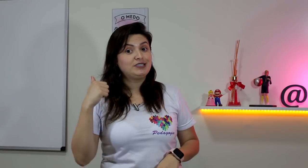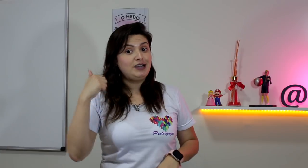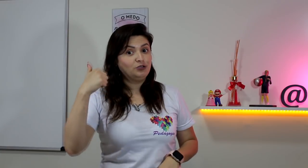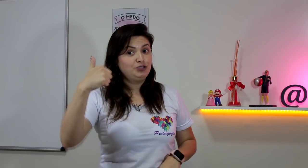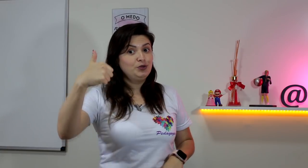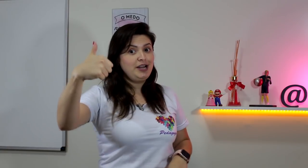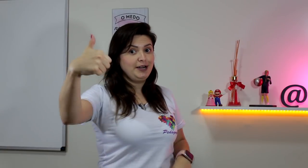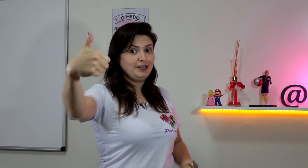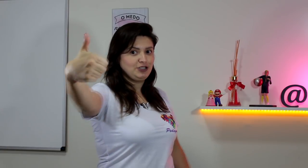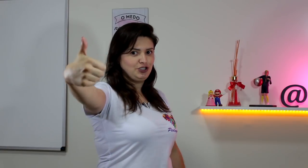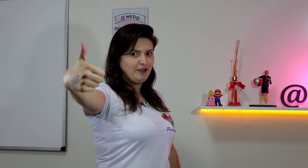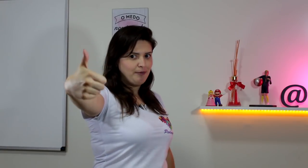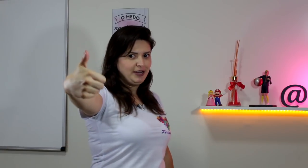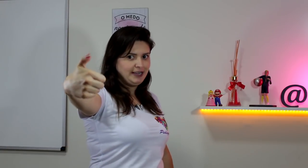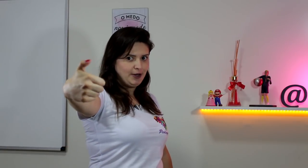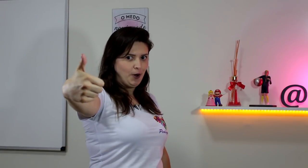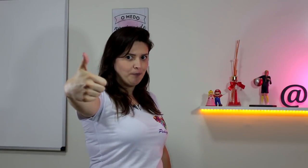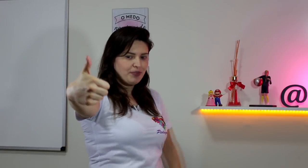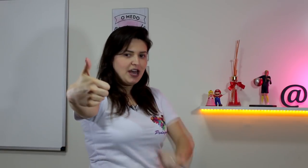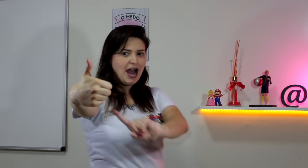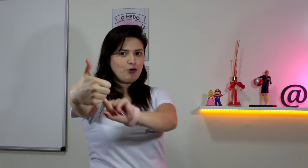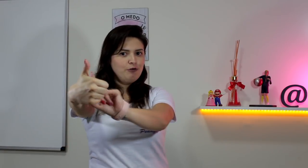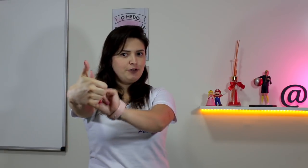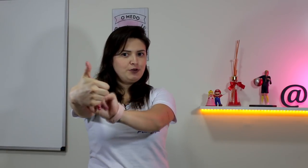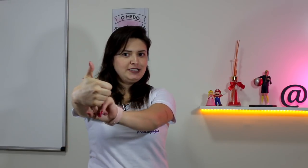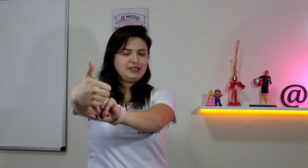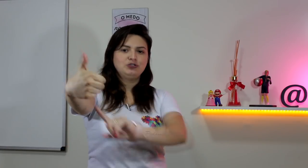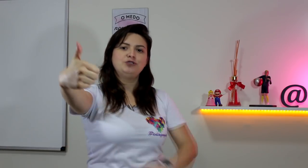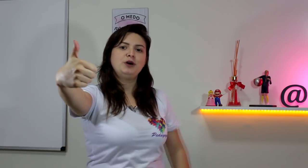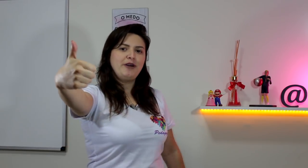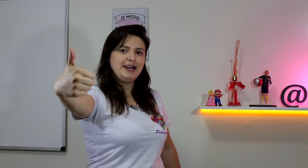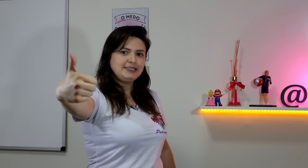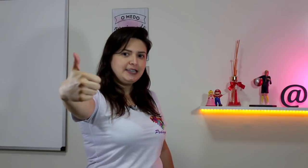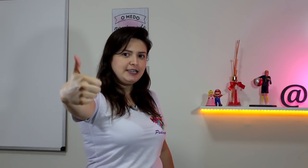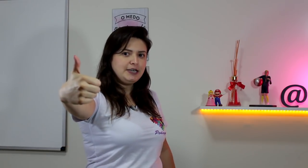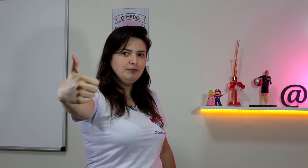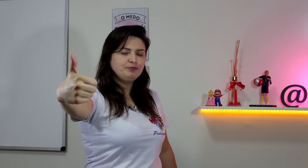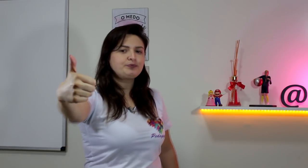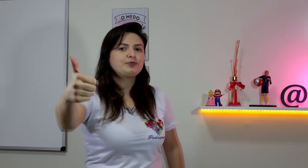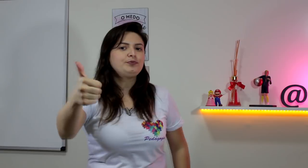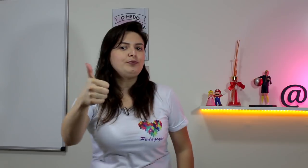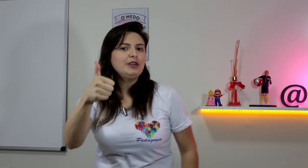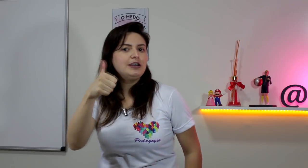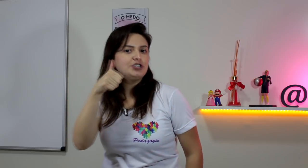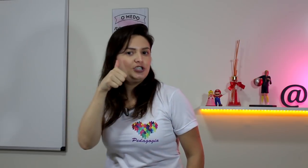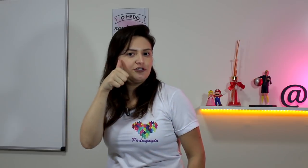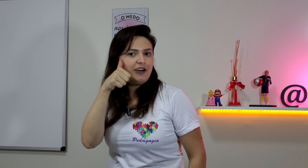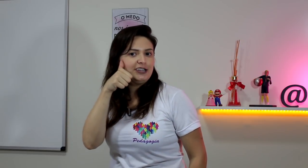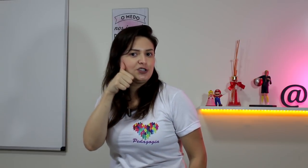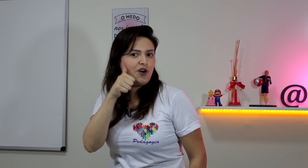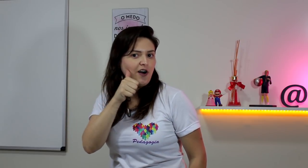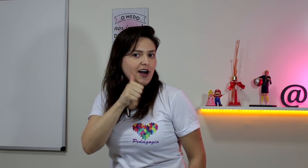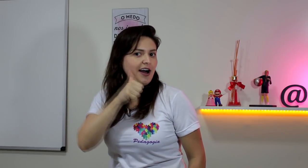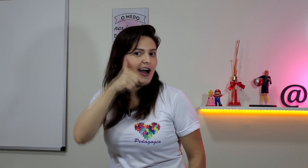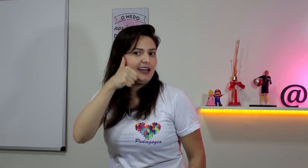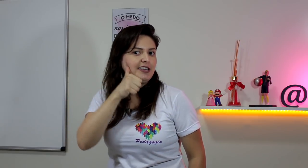sinal de mulher, que a gente vai aprender, A configuração de mão é essa daqui, e a gente faz,